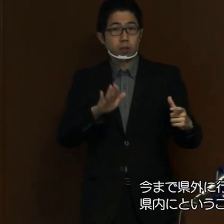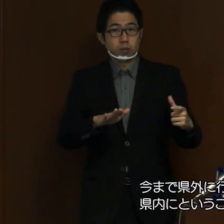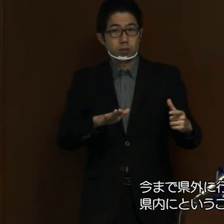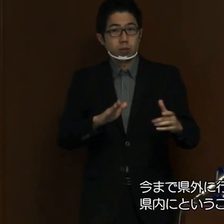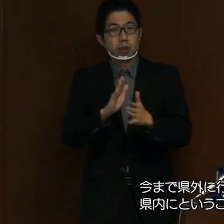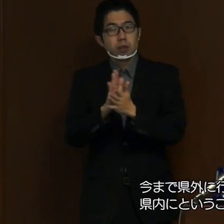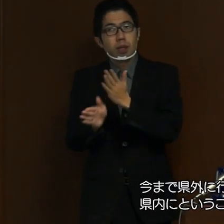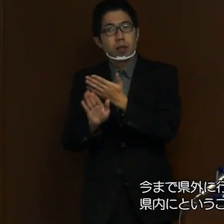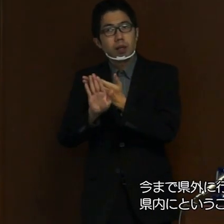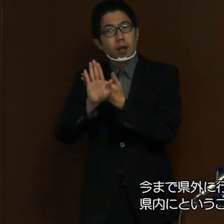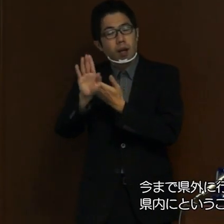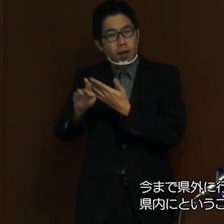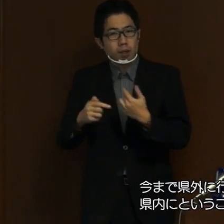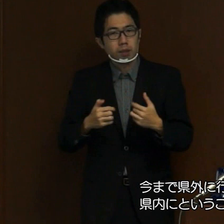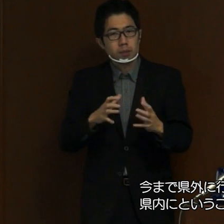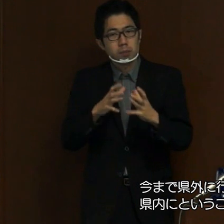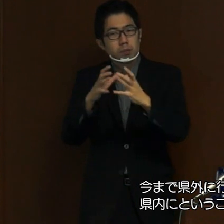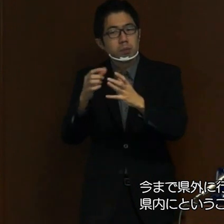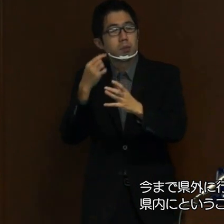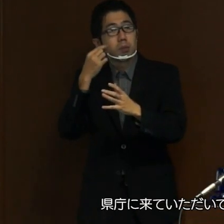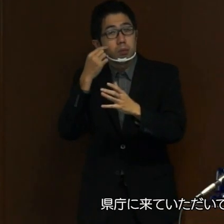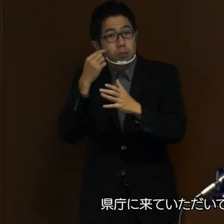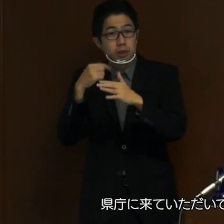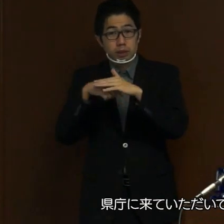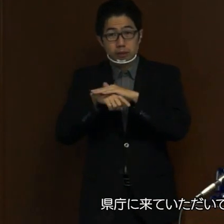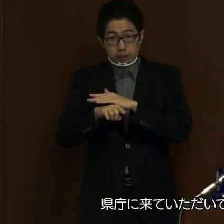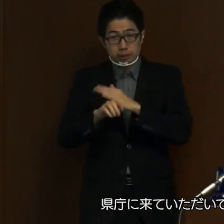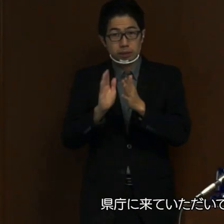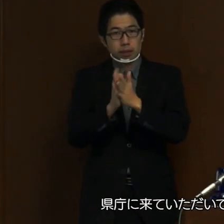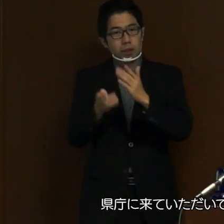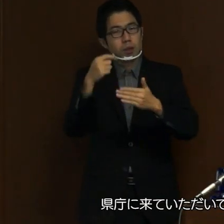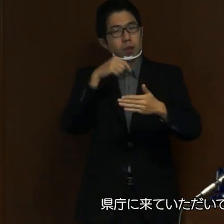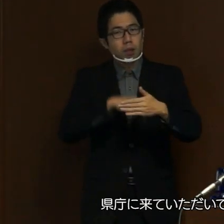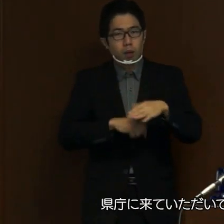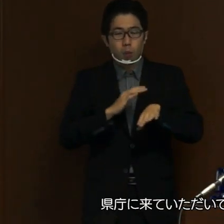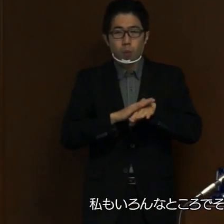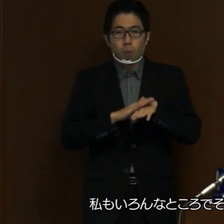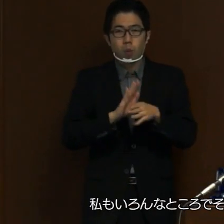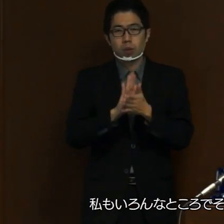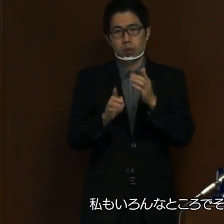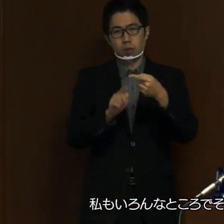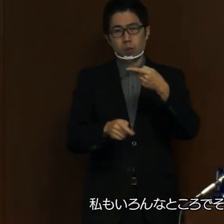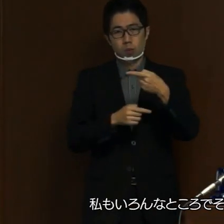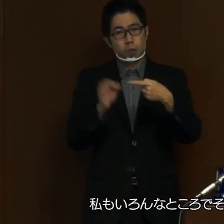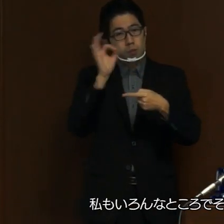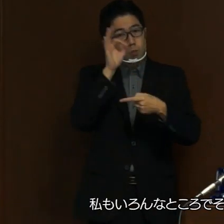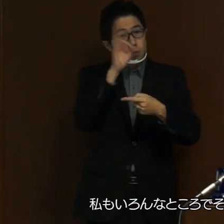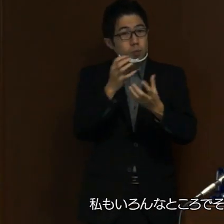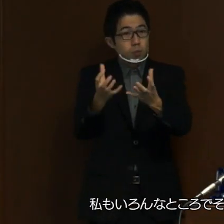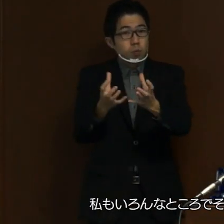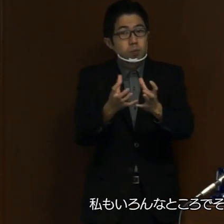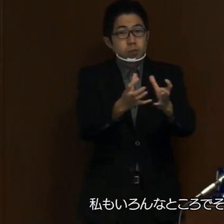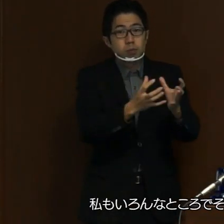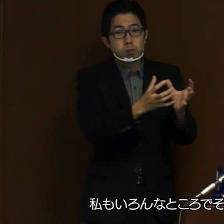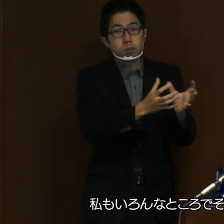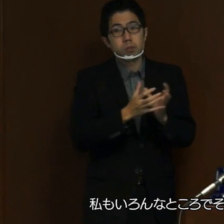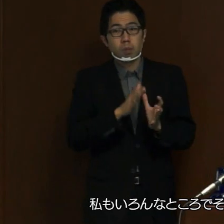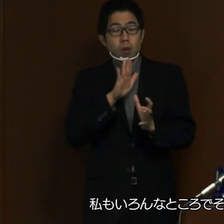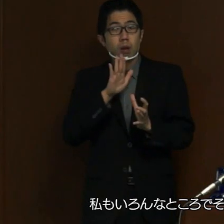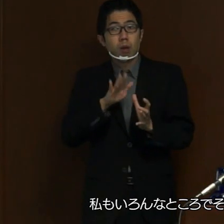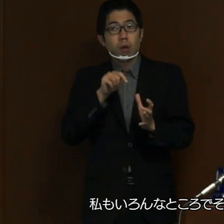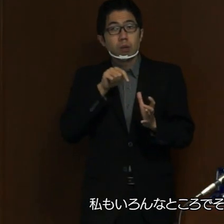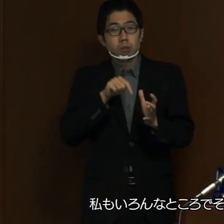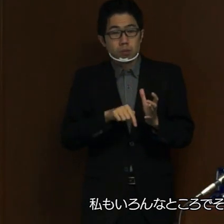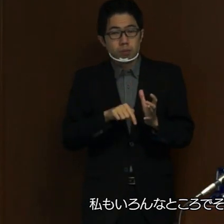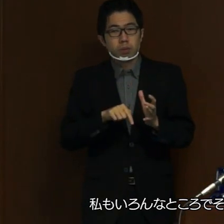ものがもう県内にということで、県庁に来ていただいてるんですけれども、私もいろんなところでその子どもたち